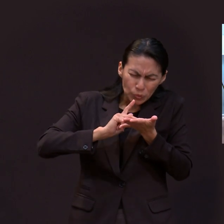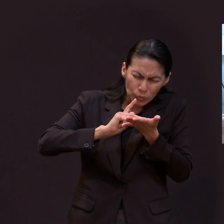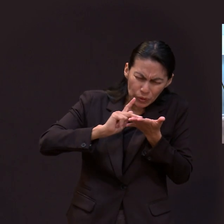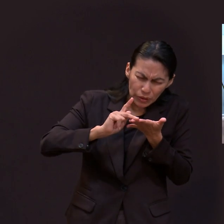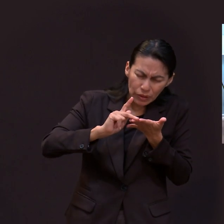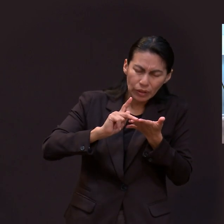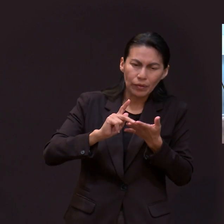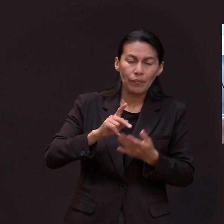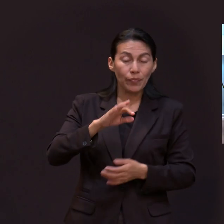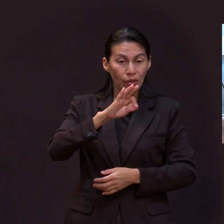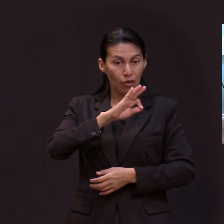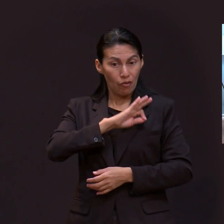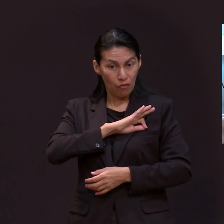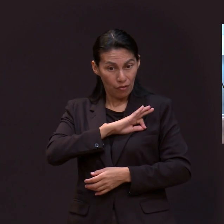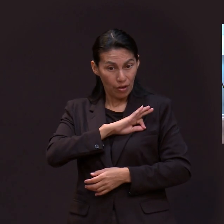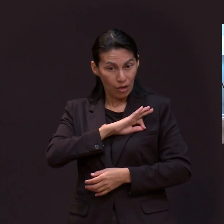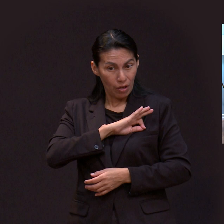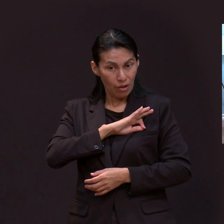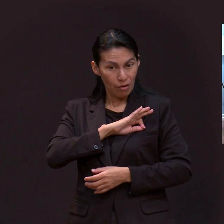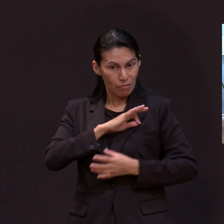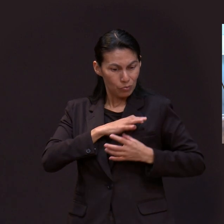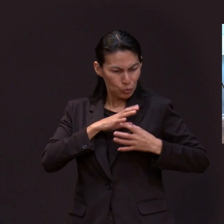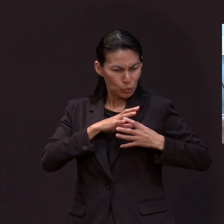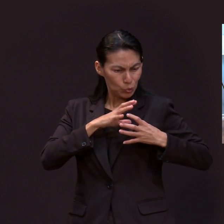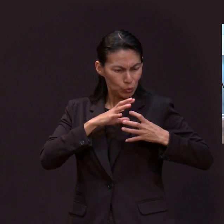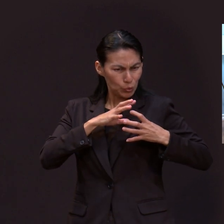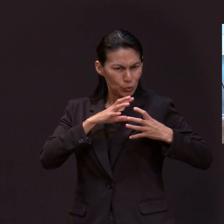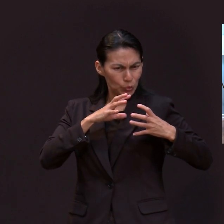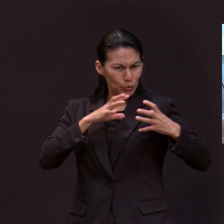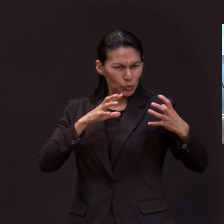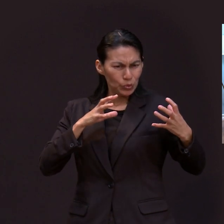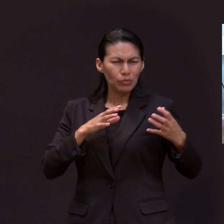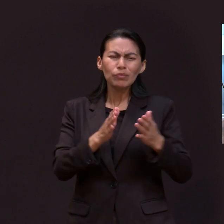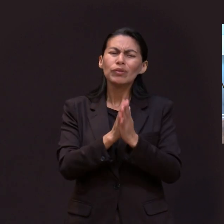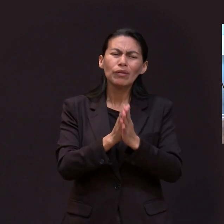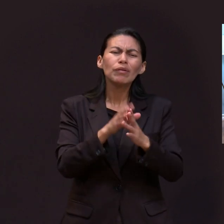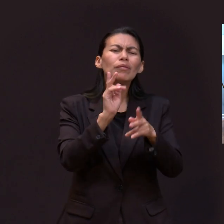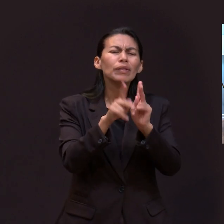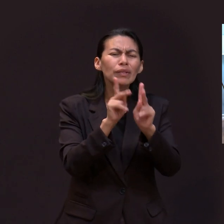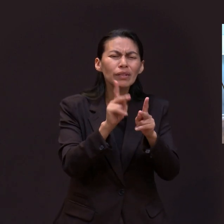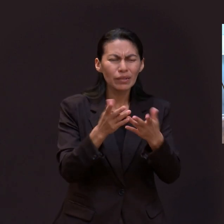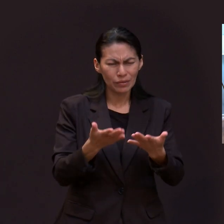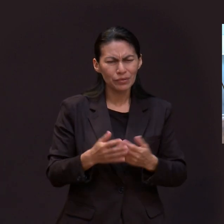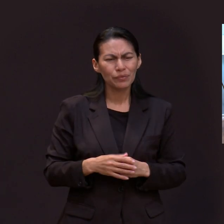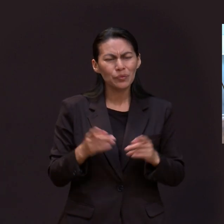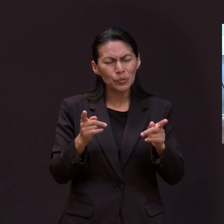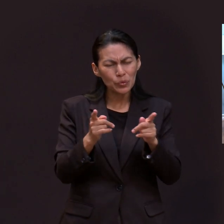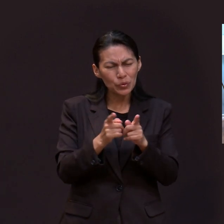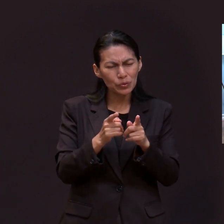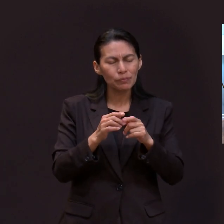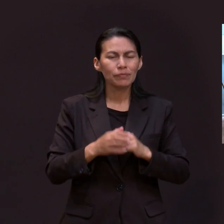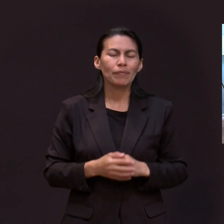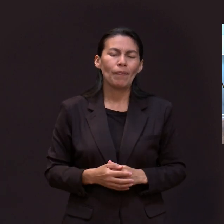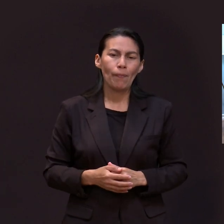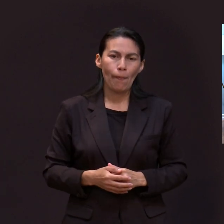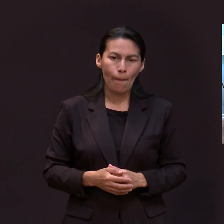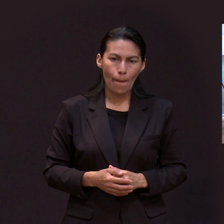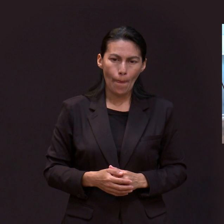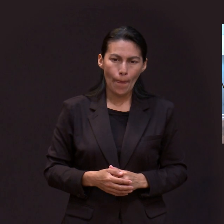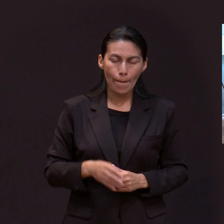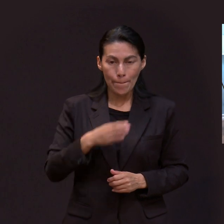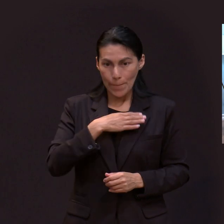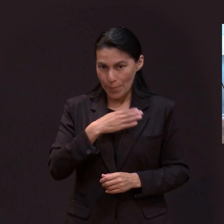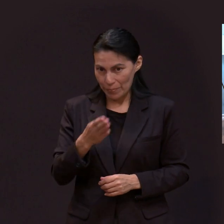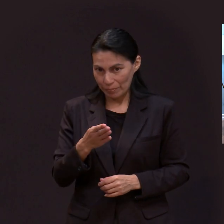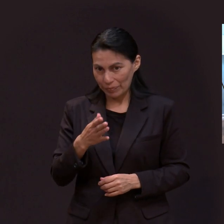una fe no pasiva sin una fe activa cuéntenos de esta historia breve